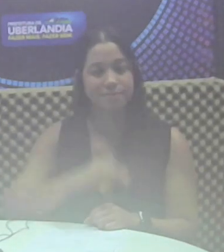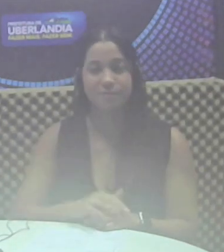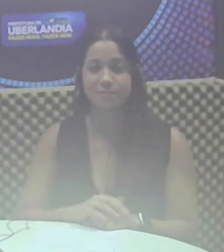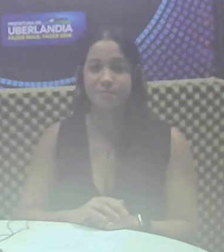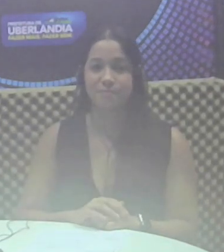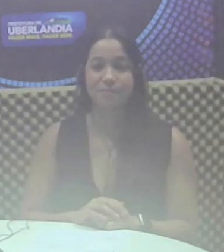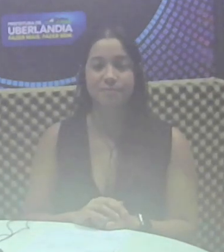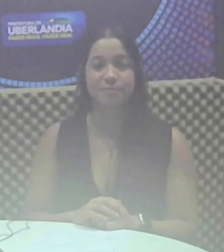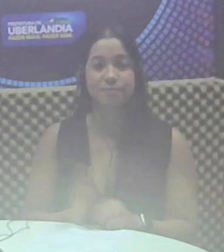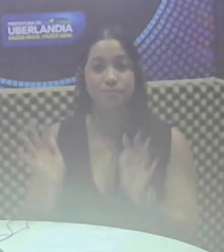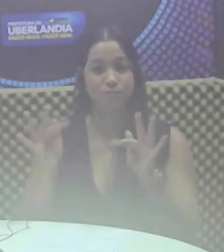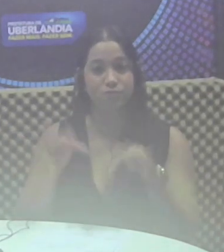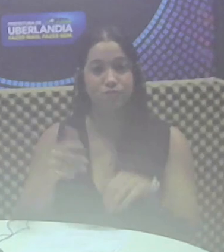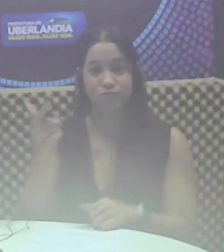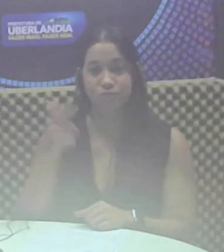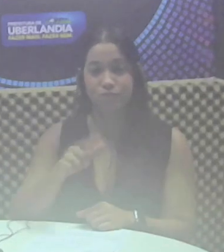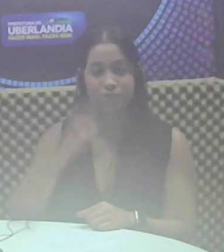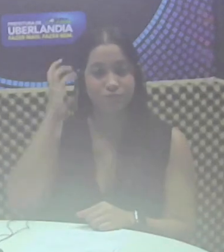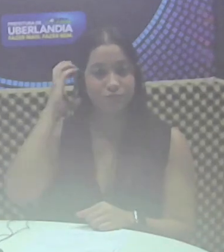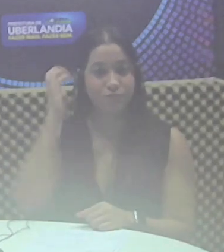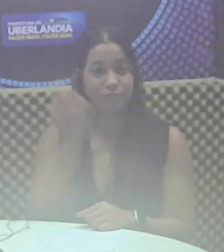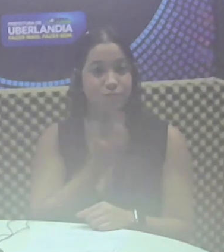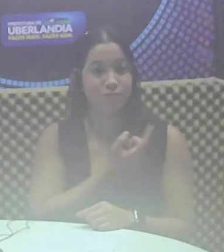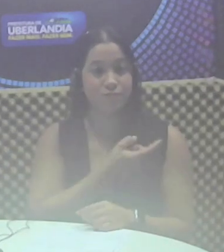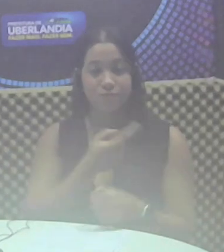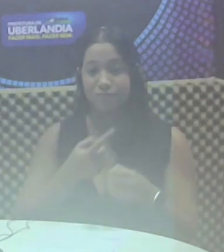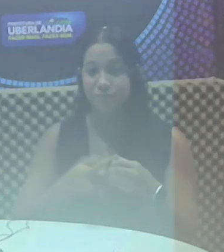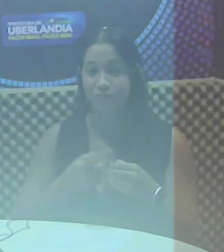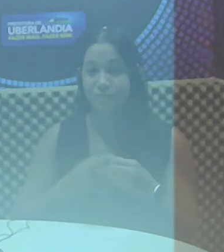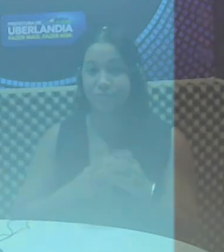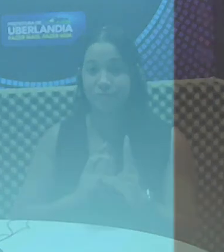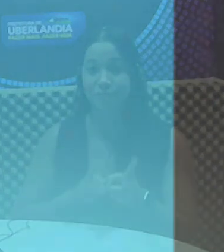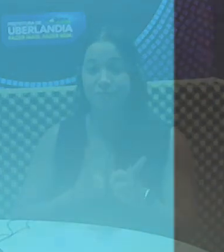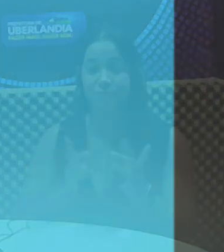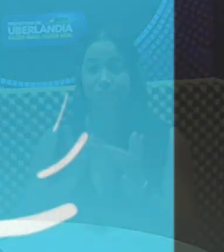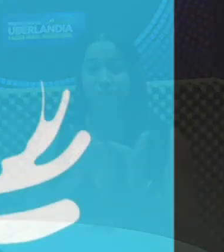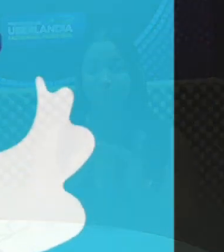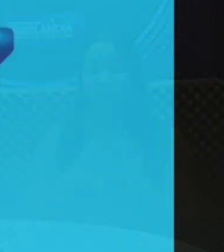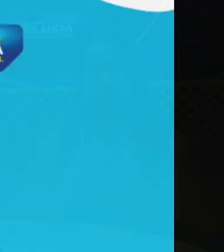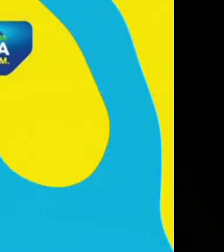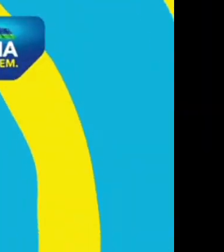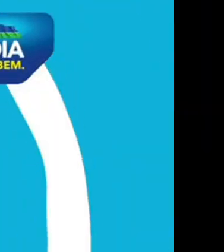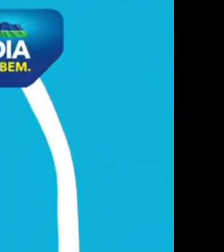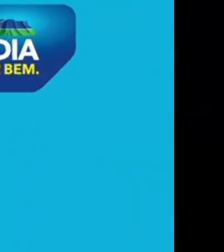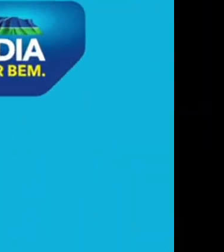próxima. Fica por aqui mais uma edição do programa da Rádio Nossa Cidade.